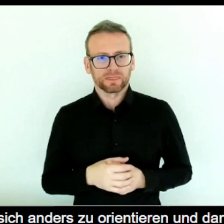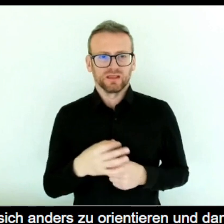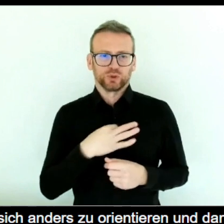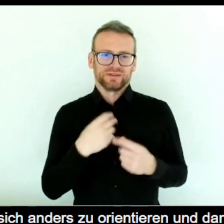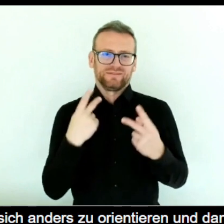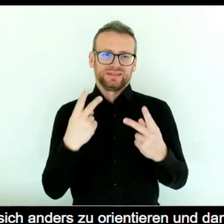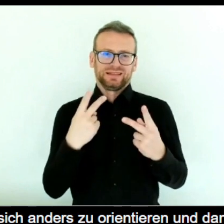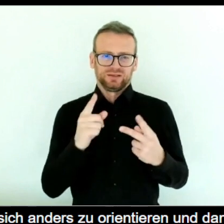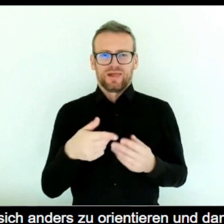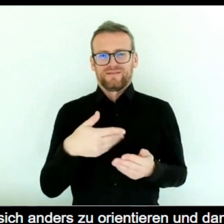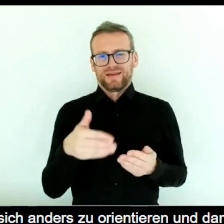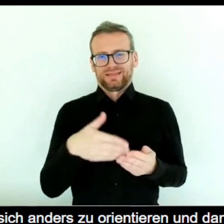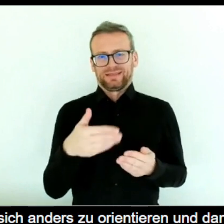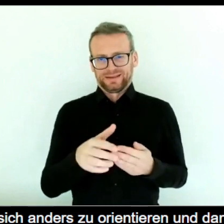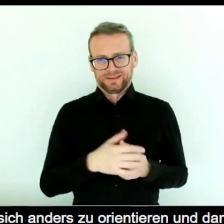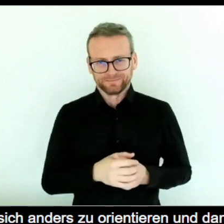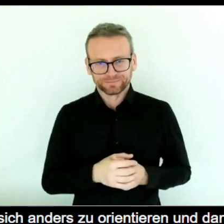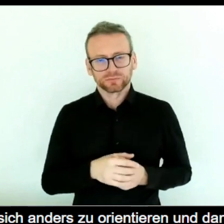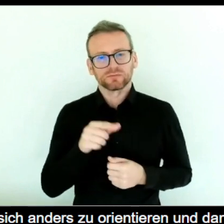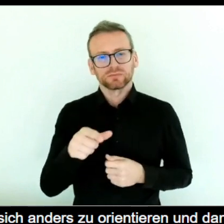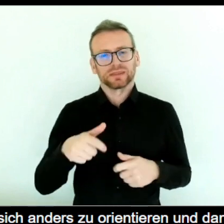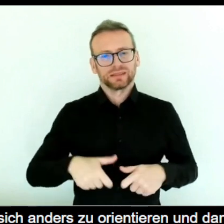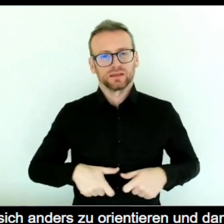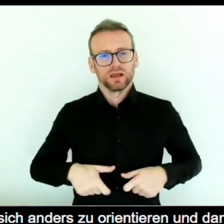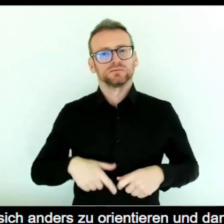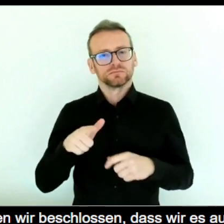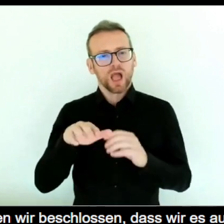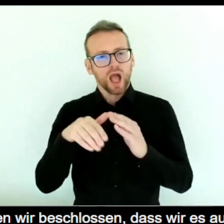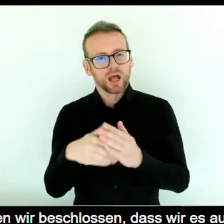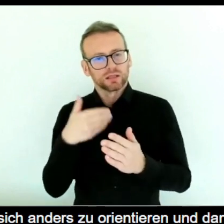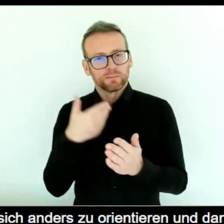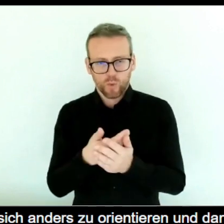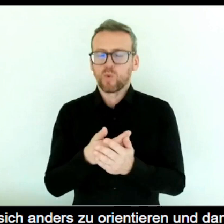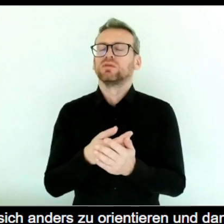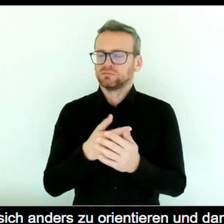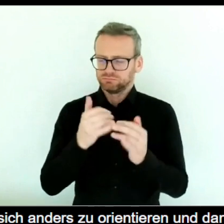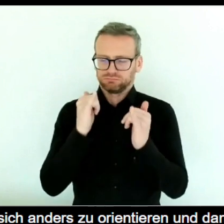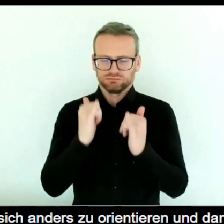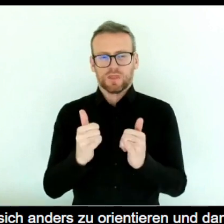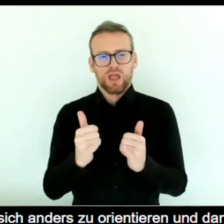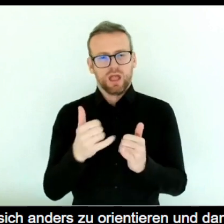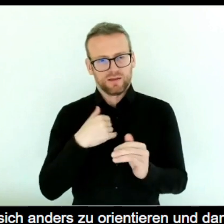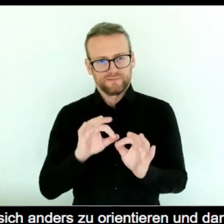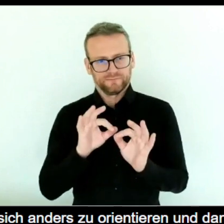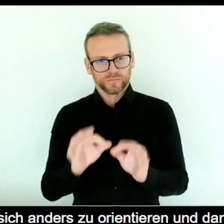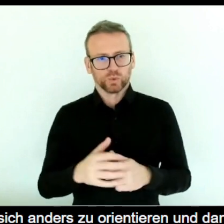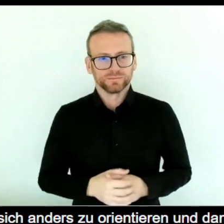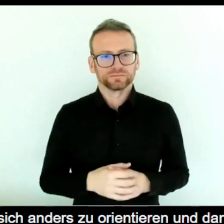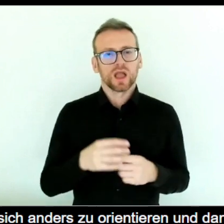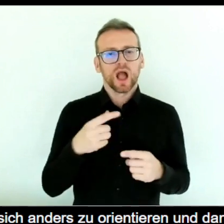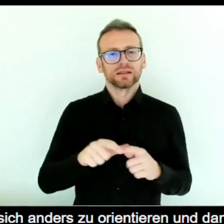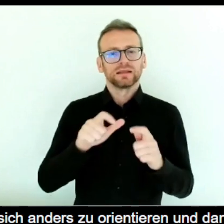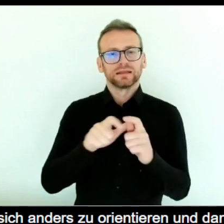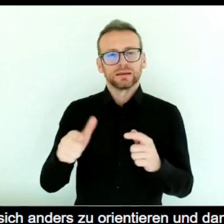eines der Punkte, der Ministerpräsident letzte Woche erwähnt hatte. Da wird es dann am Wirtschaftsministerium, Kollegen Aiwanger sein, das